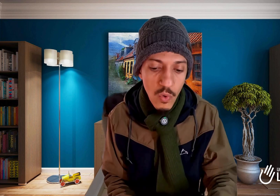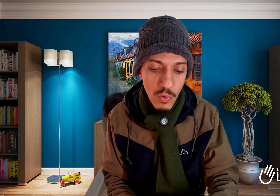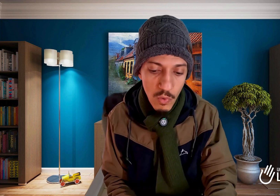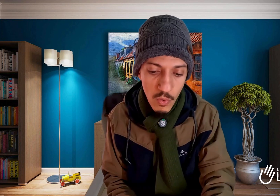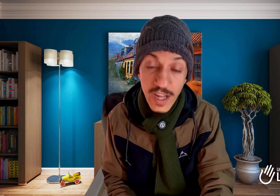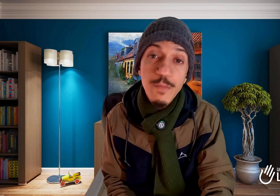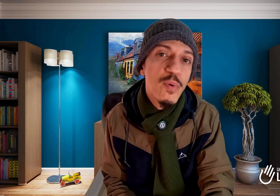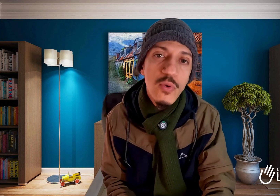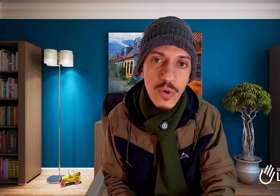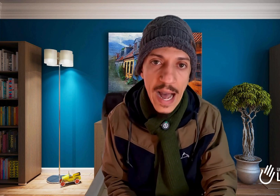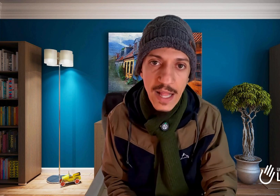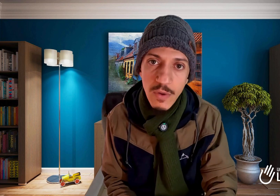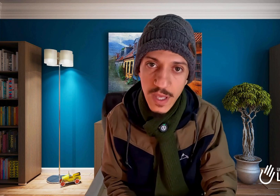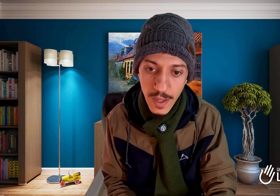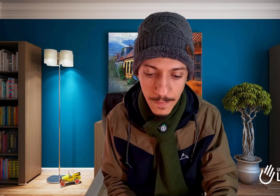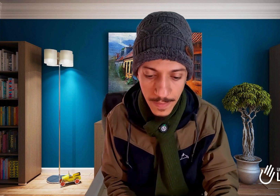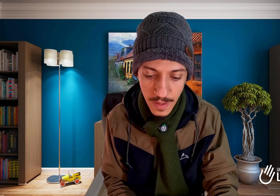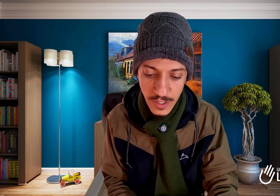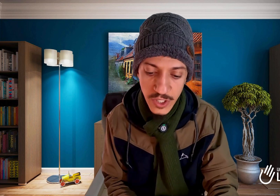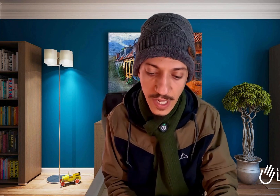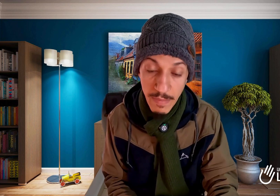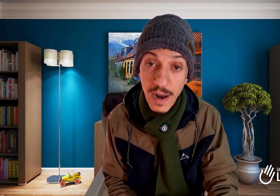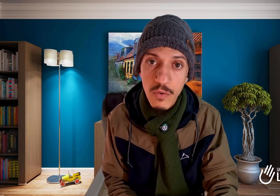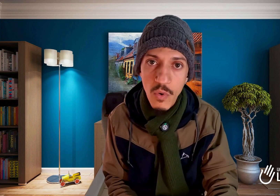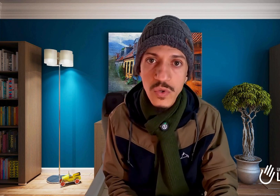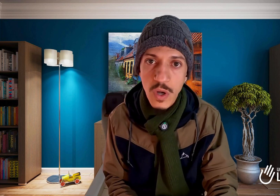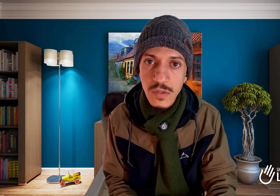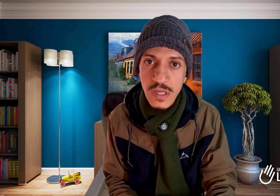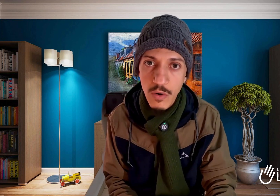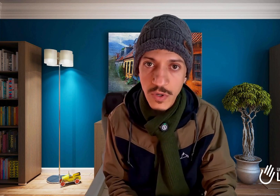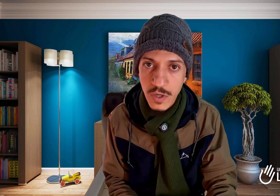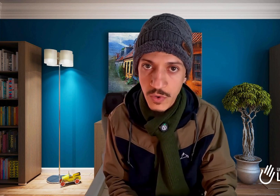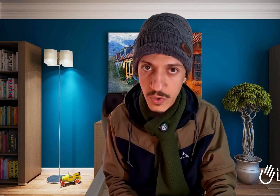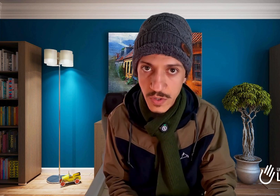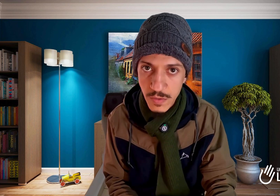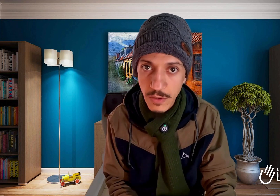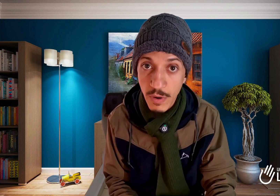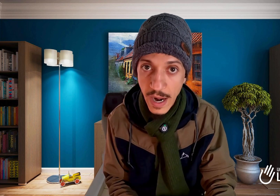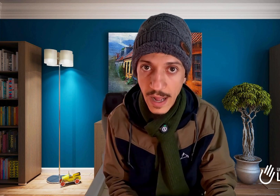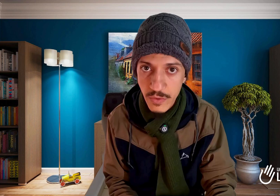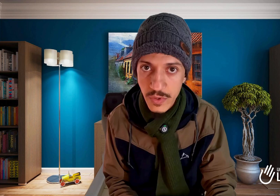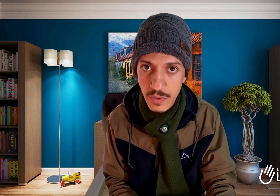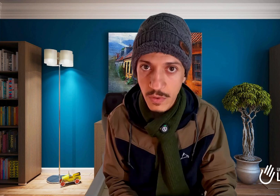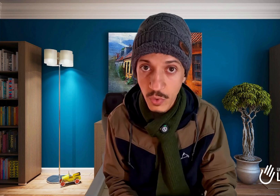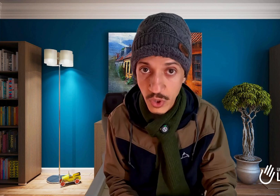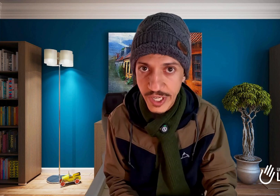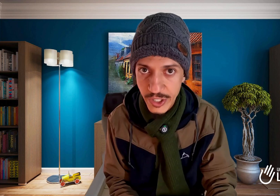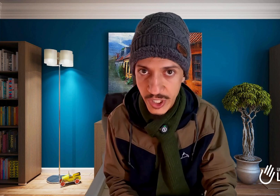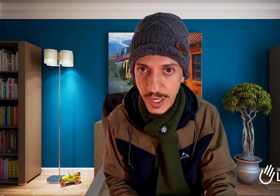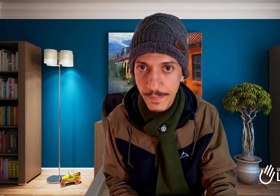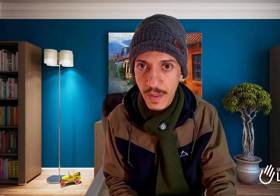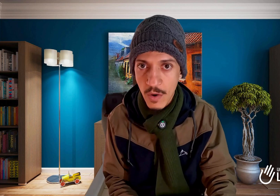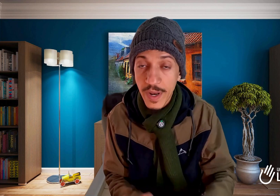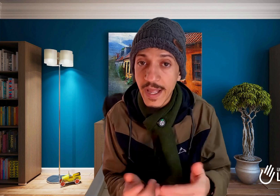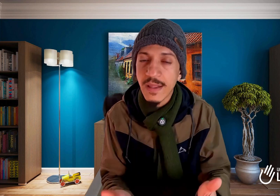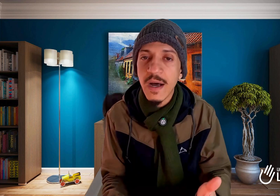O grande pulo do gato aqui, que a gente trabalha com os nossos alunos e com os nossos mentorados no dia a dia, orientando de